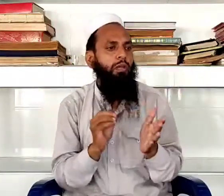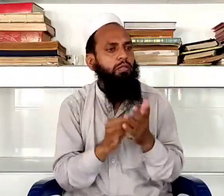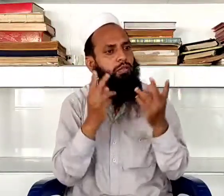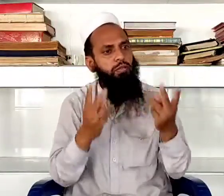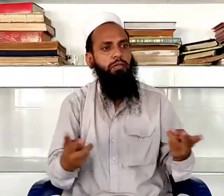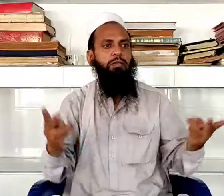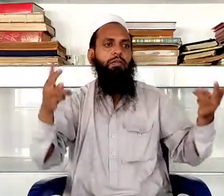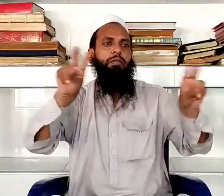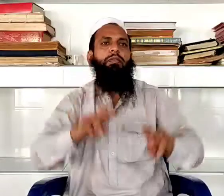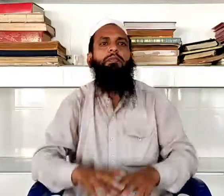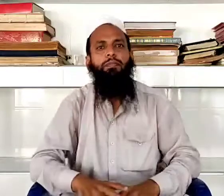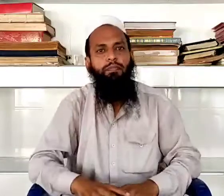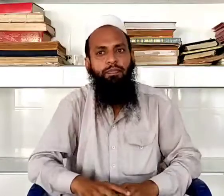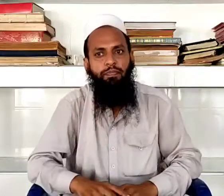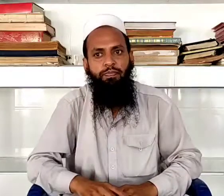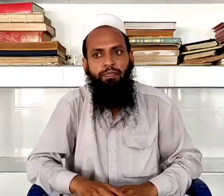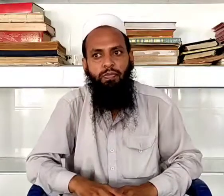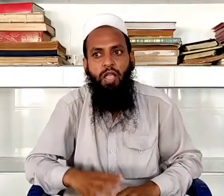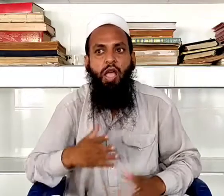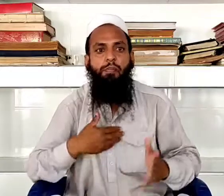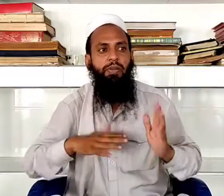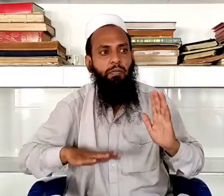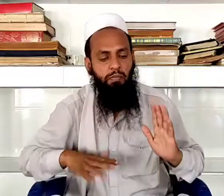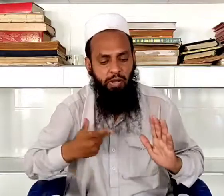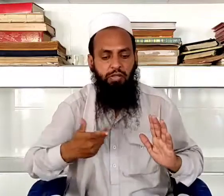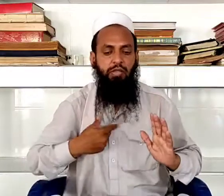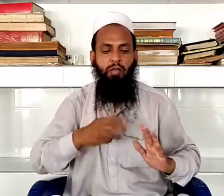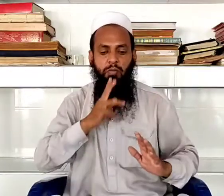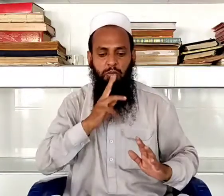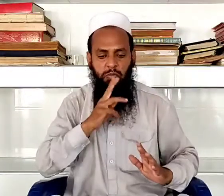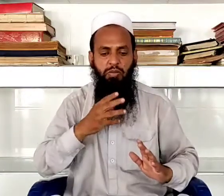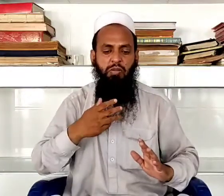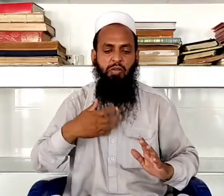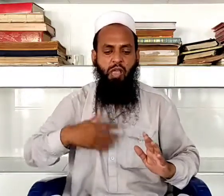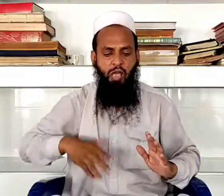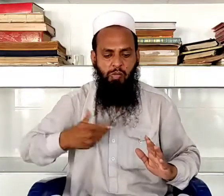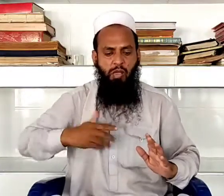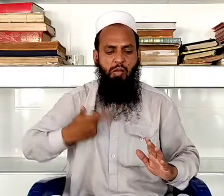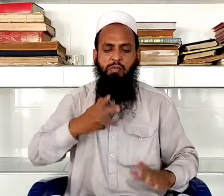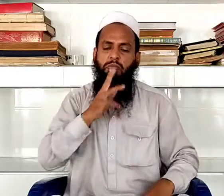अली मुर्तदा रजी अल्लाह तआला अन्हु की दूसरी कुनियत अबू तुराब